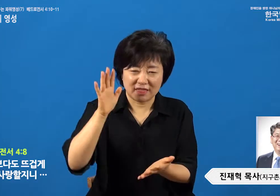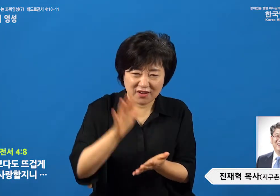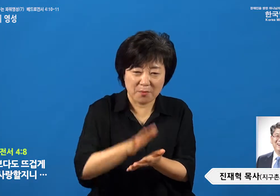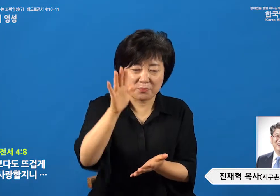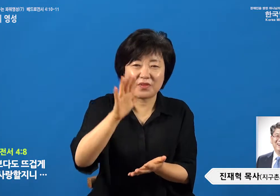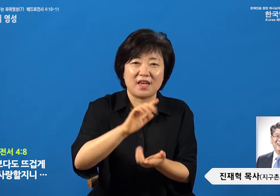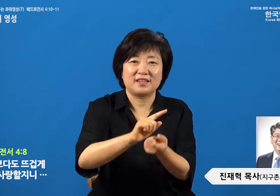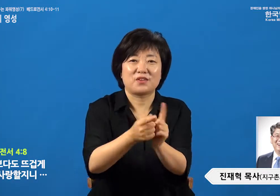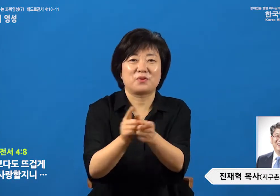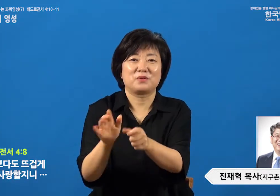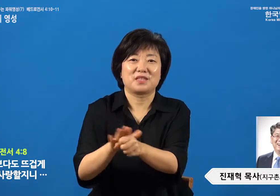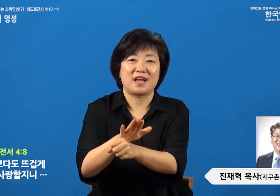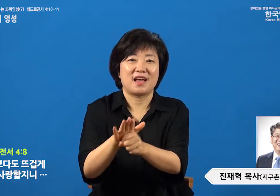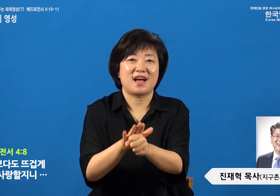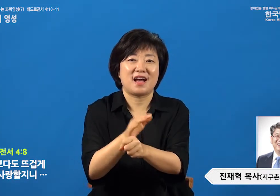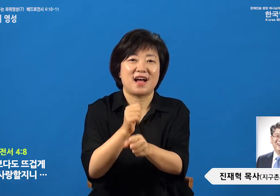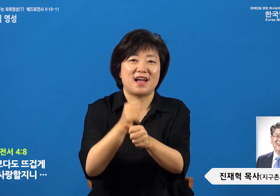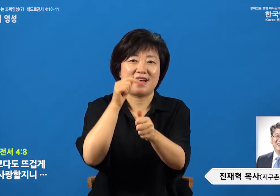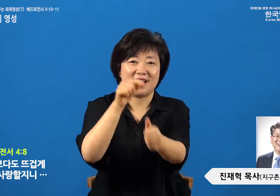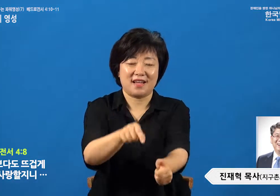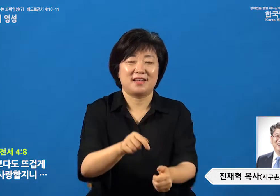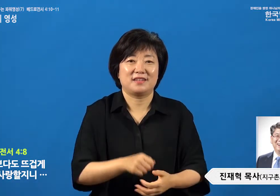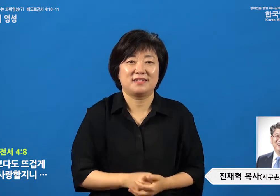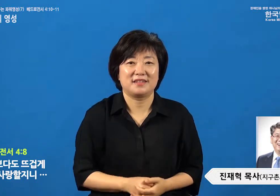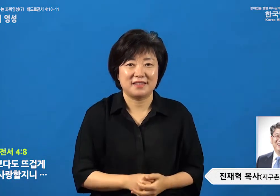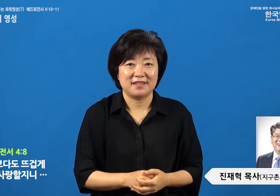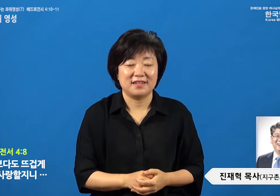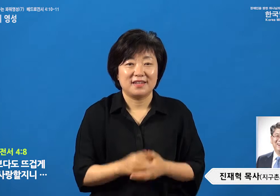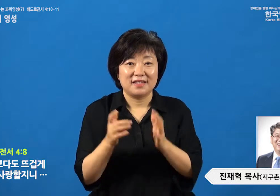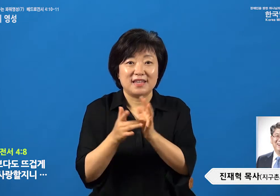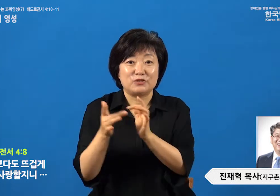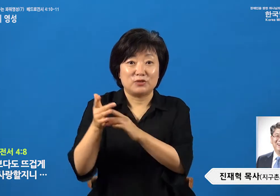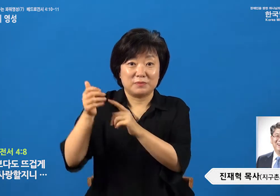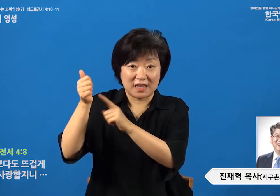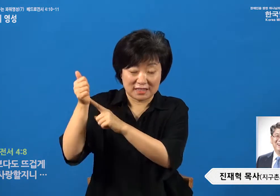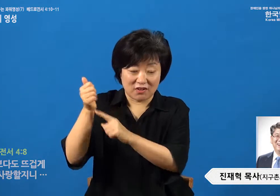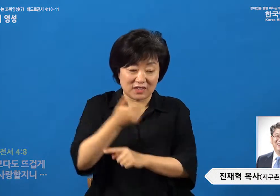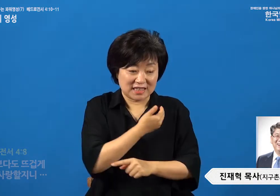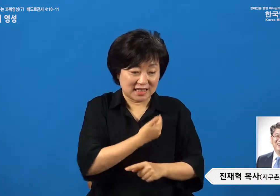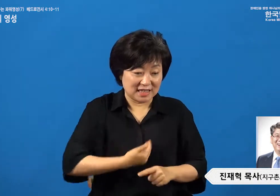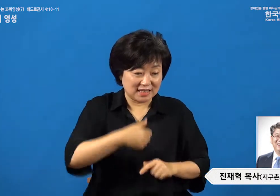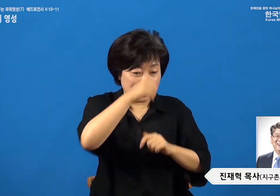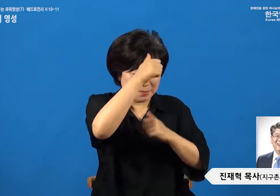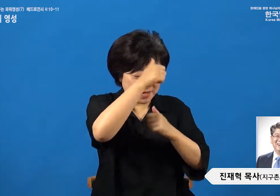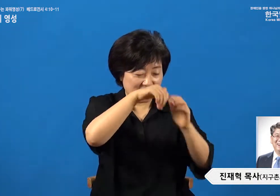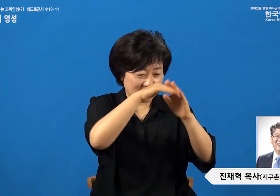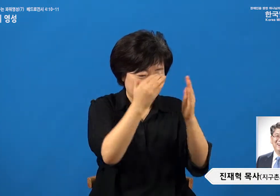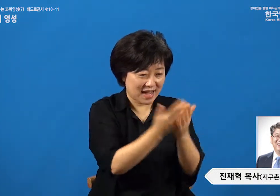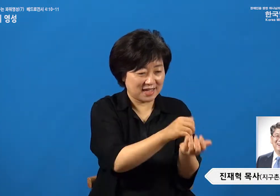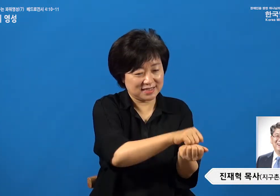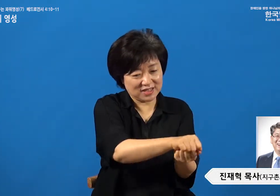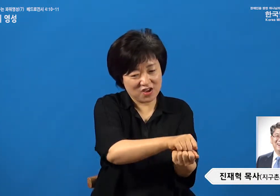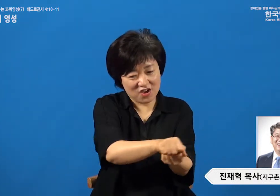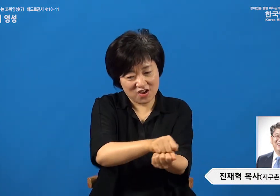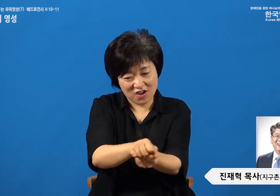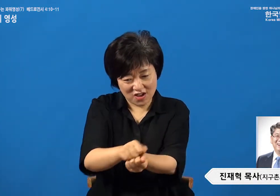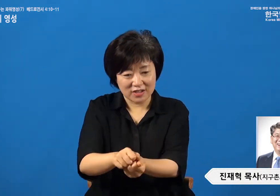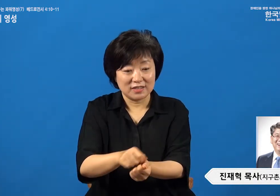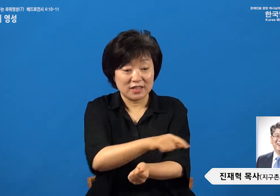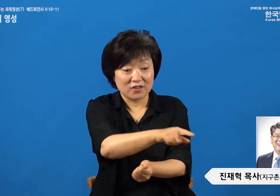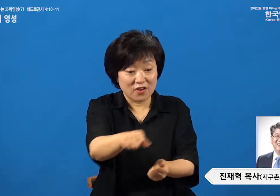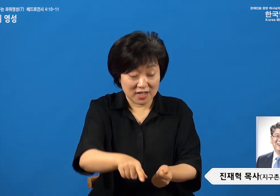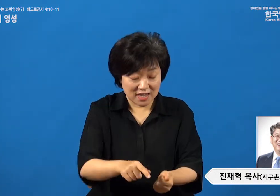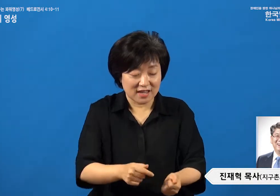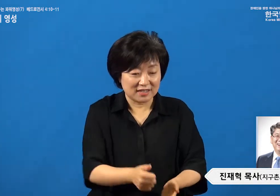무엇보다도 뜨겁게 서로 사랑할지니. 주님께서 제자들의 발을 다 씻기시고 너희에게